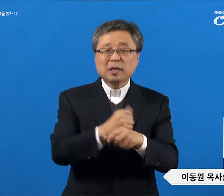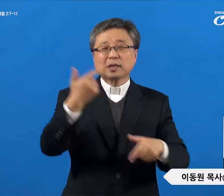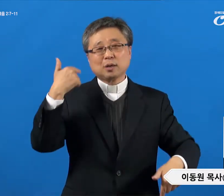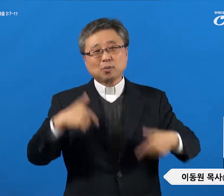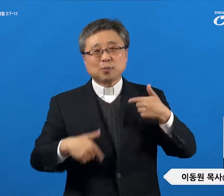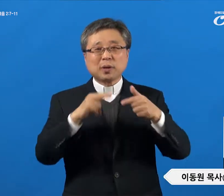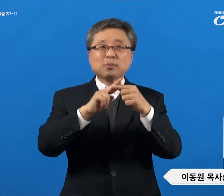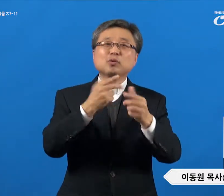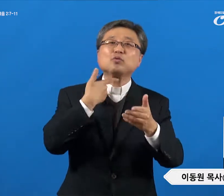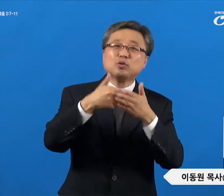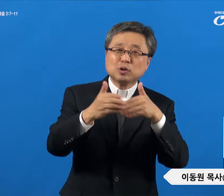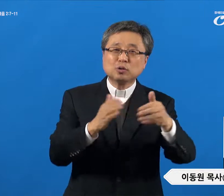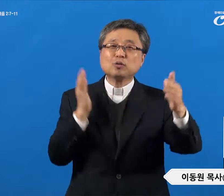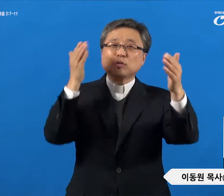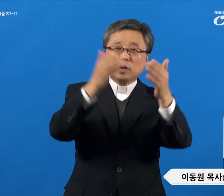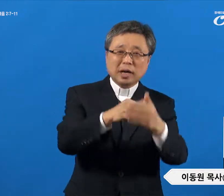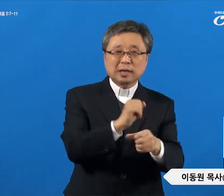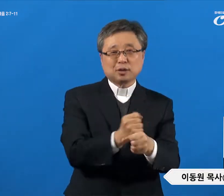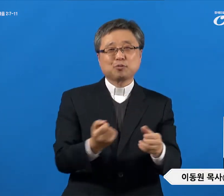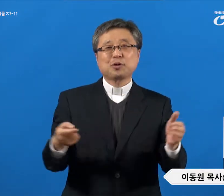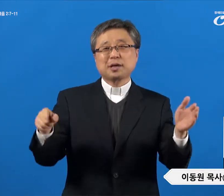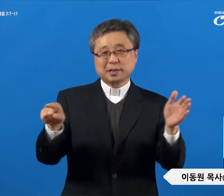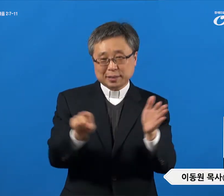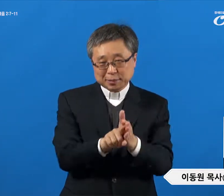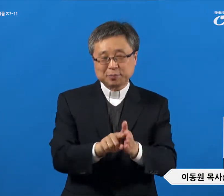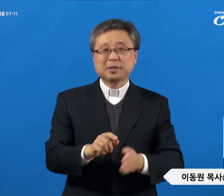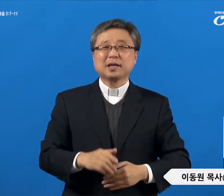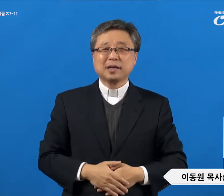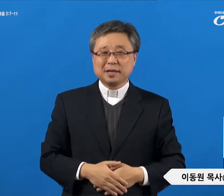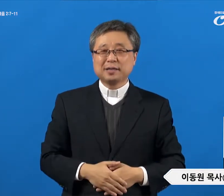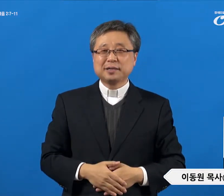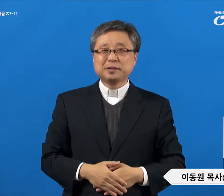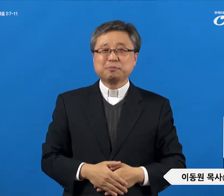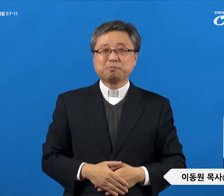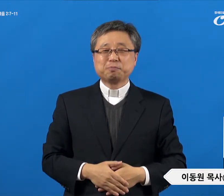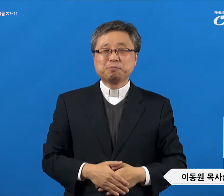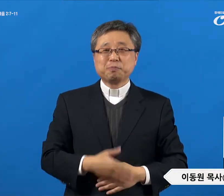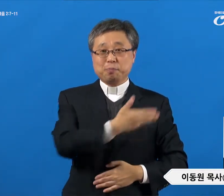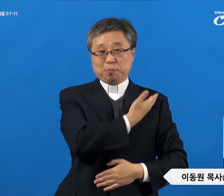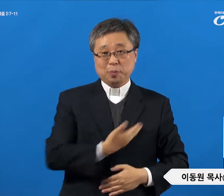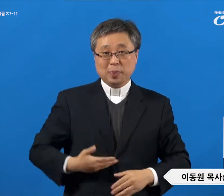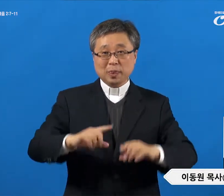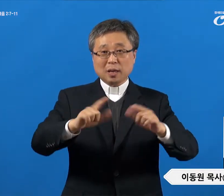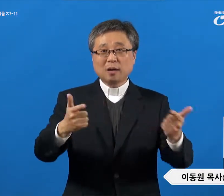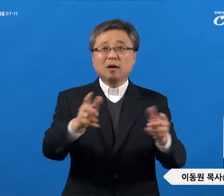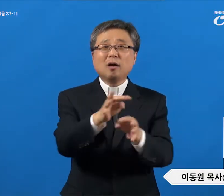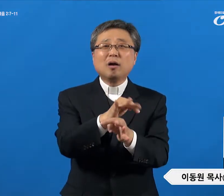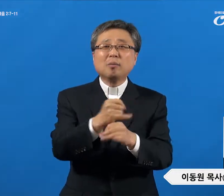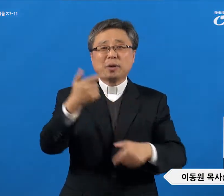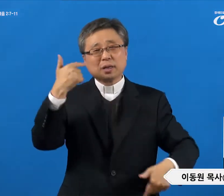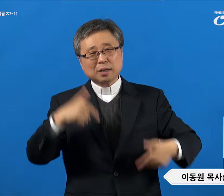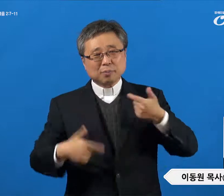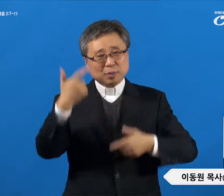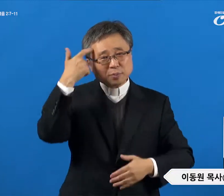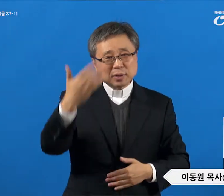하기 위해서인 것입니다. 자, 제 아들이 얼마나 기뻤을까요? 나도 주님의 일에